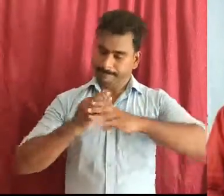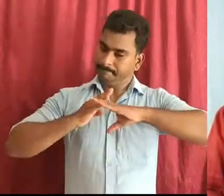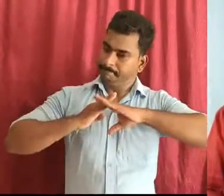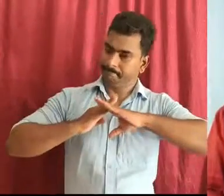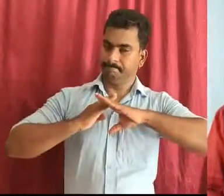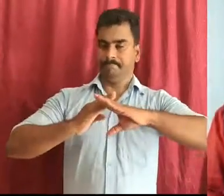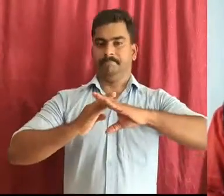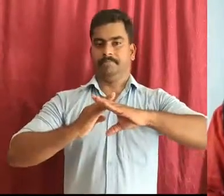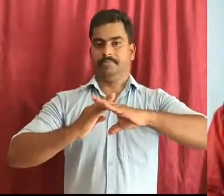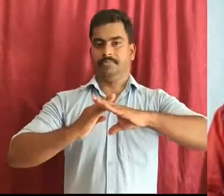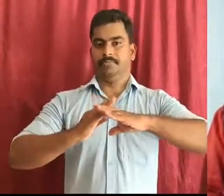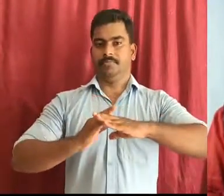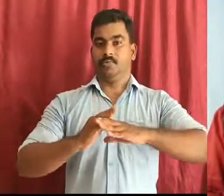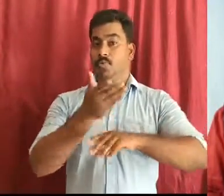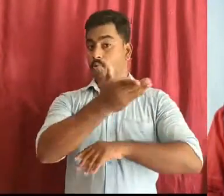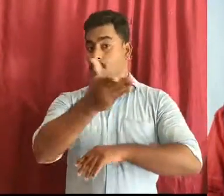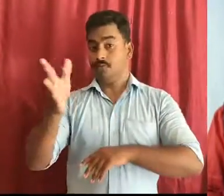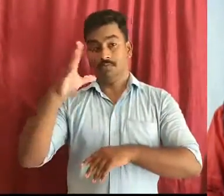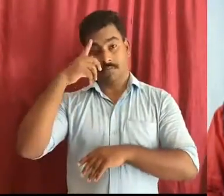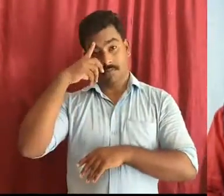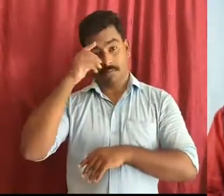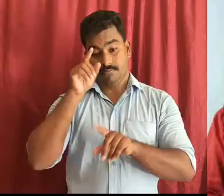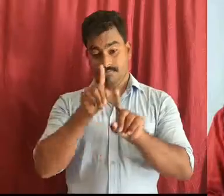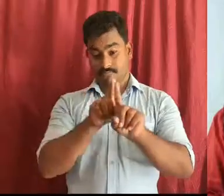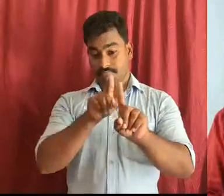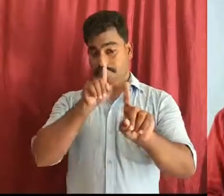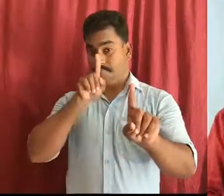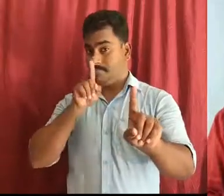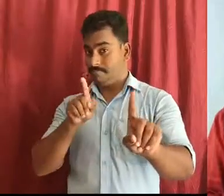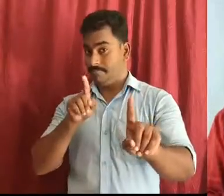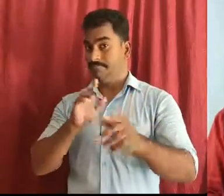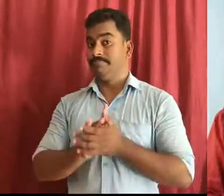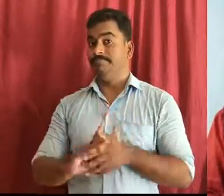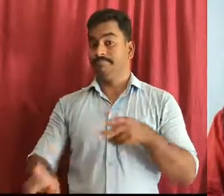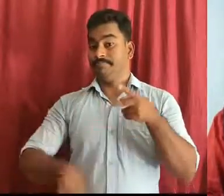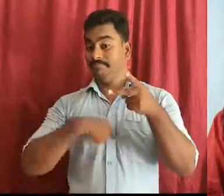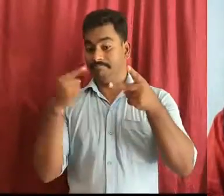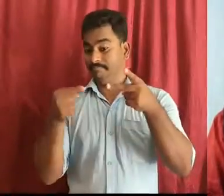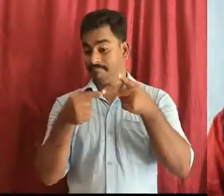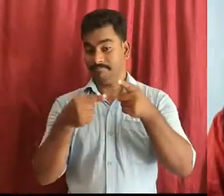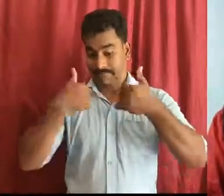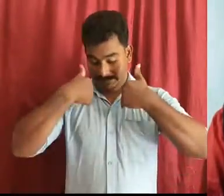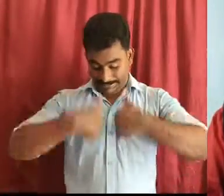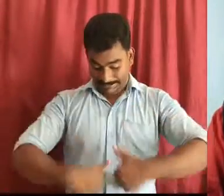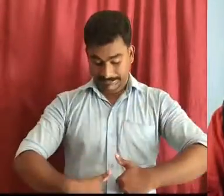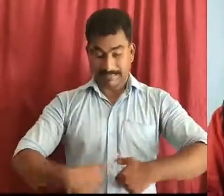കോവിഡിനെ നമുക്ക് ഒരുമിച്ച് നേരിടാം. സാമൂഹിക അകലം പാലിക്കുക,